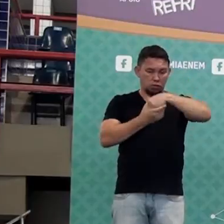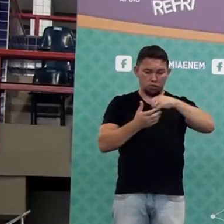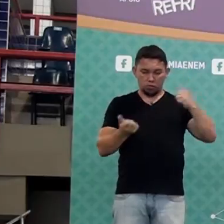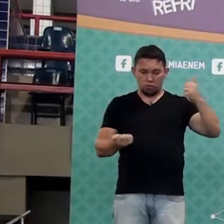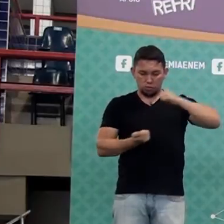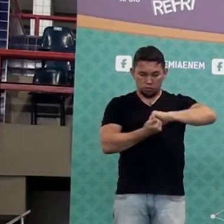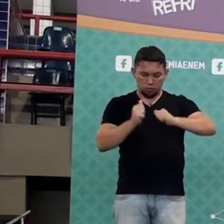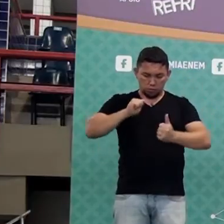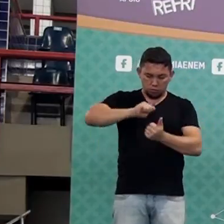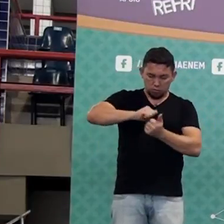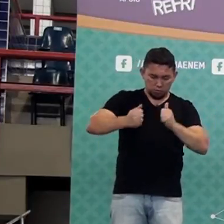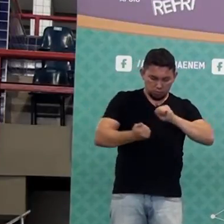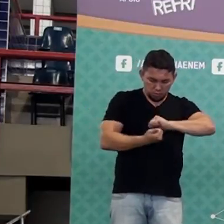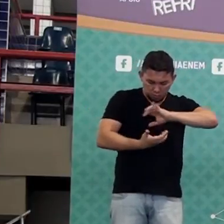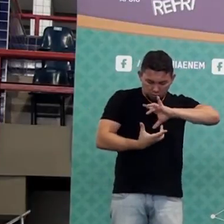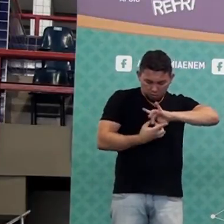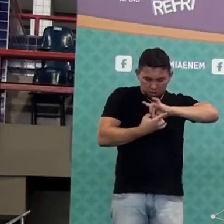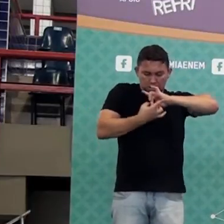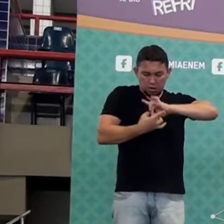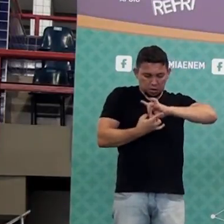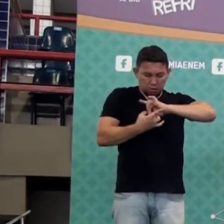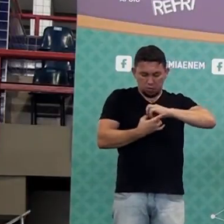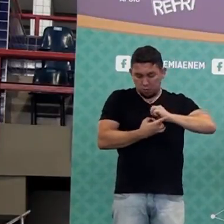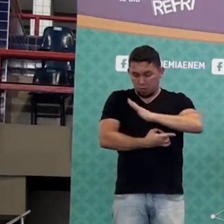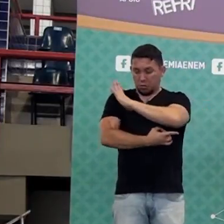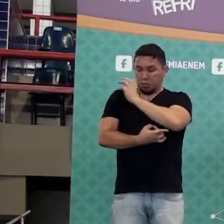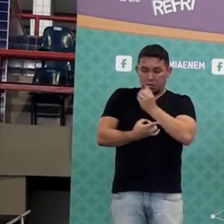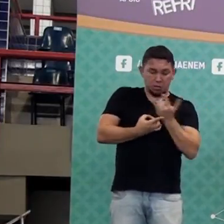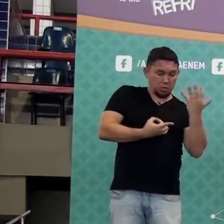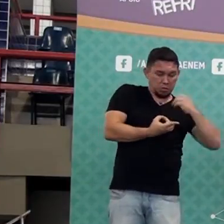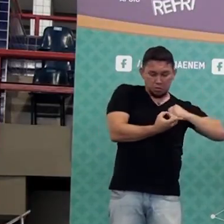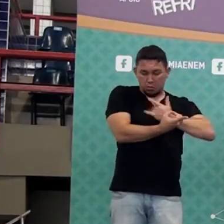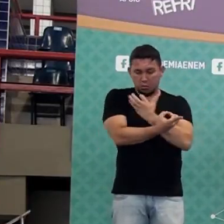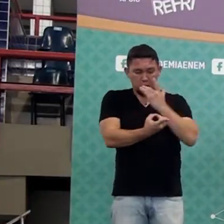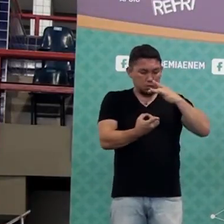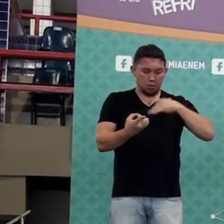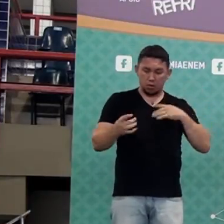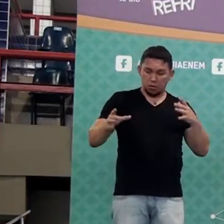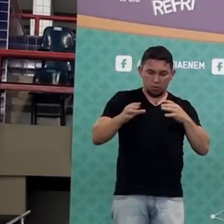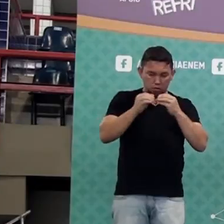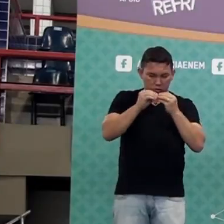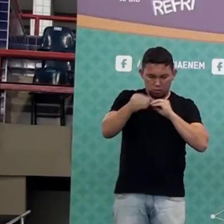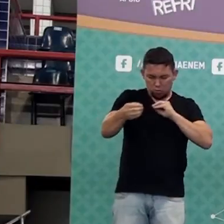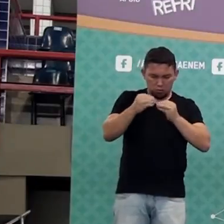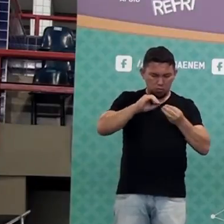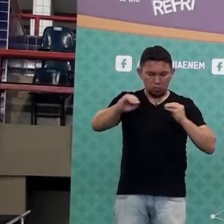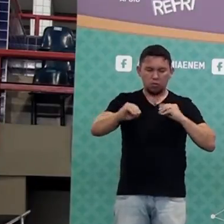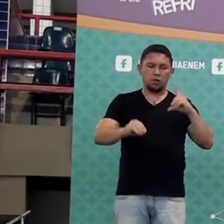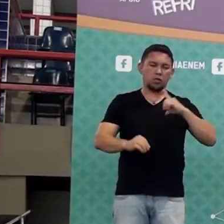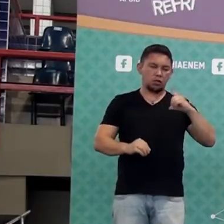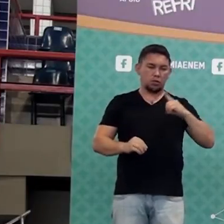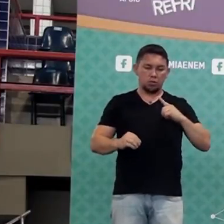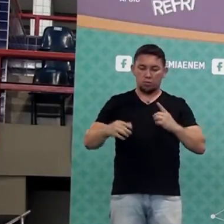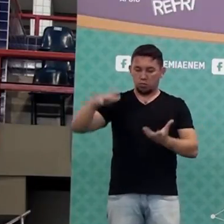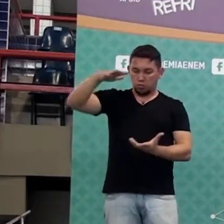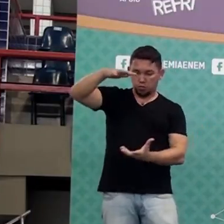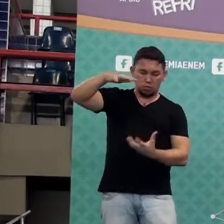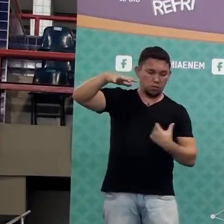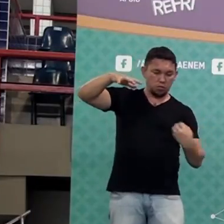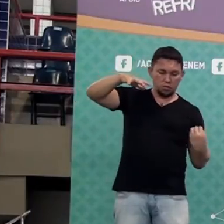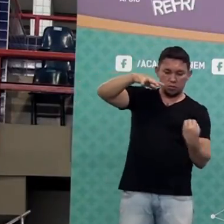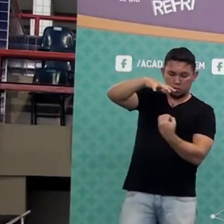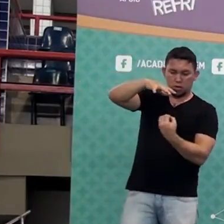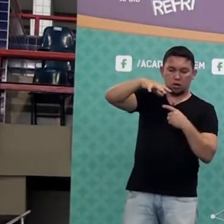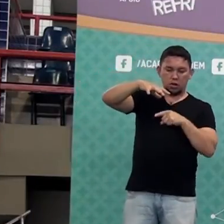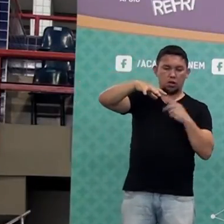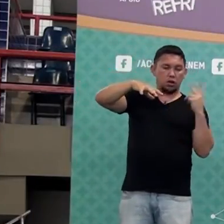na fusão é muito maior do que a quantidade de energia liberada na fissão. Existe sim a bomba de